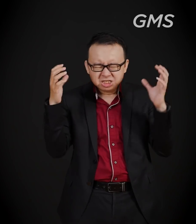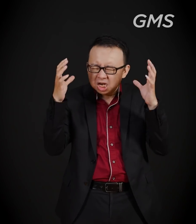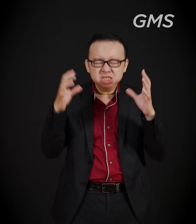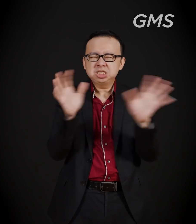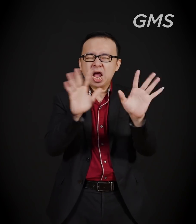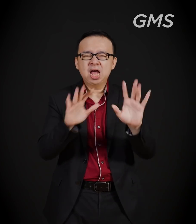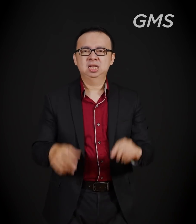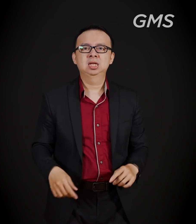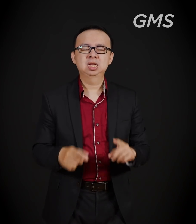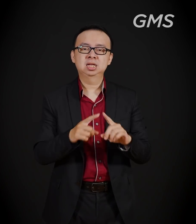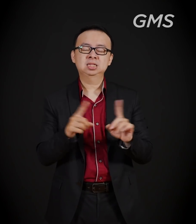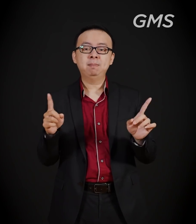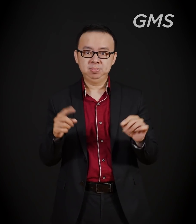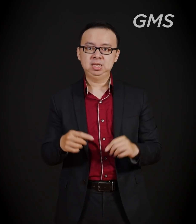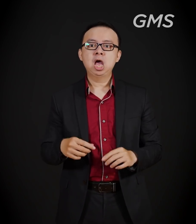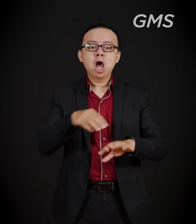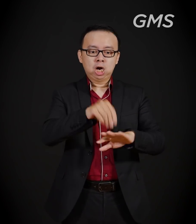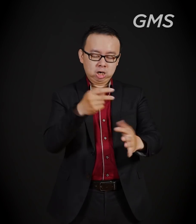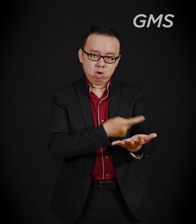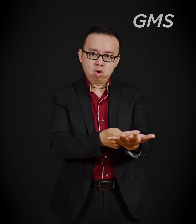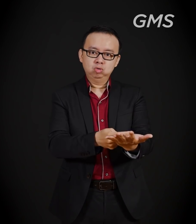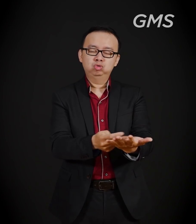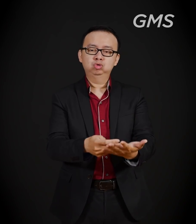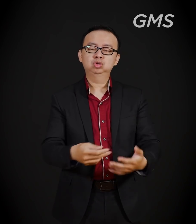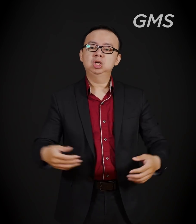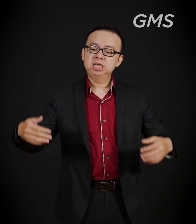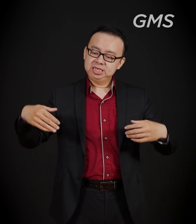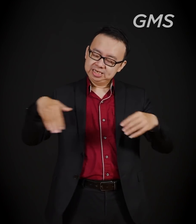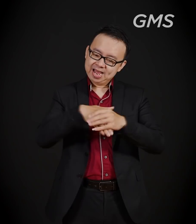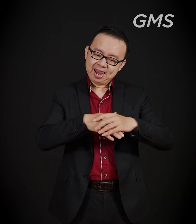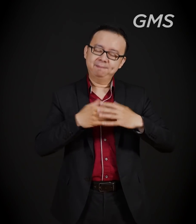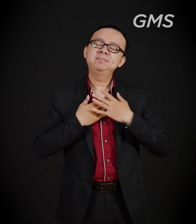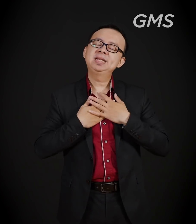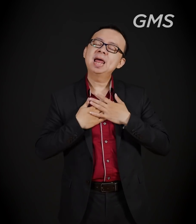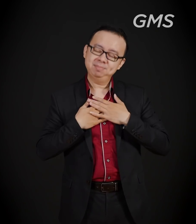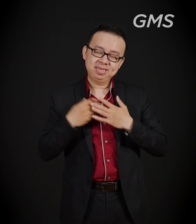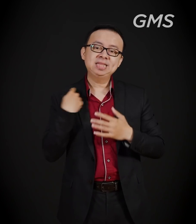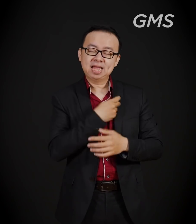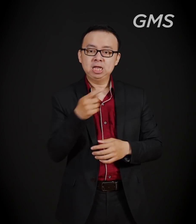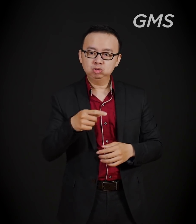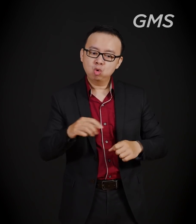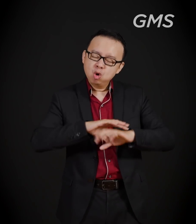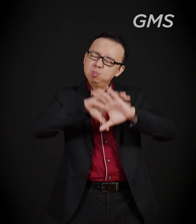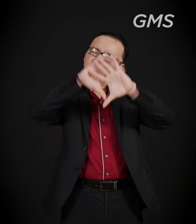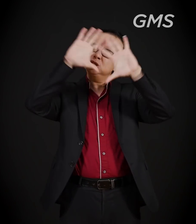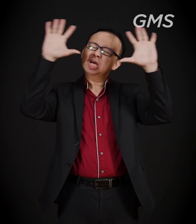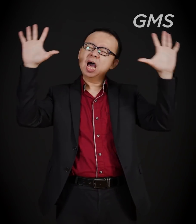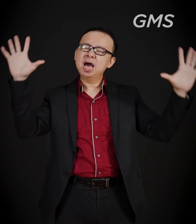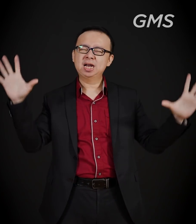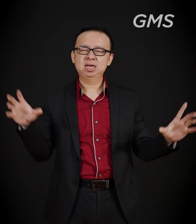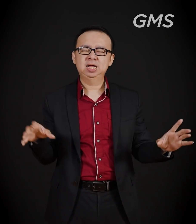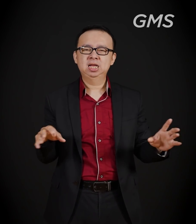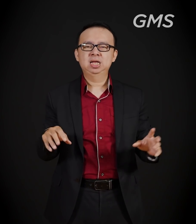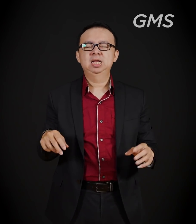roh yang ada di dalam kita lebih besar dari roh yang ada dalam dunia ini. Roh Allah itu